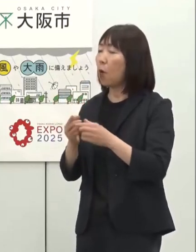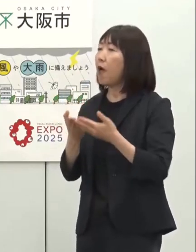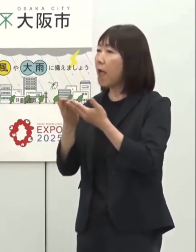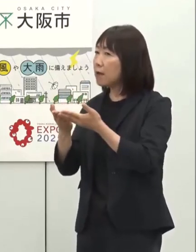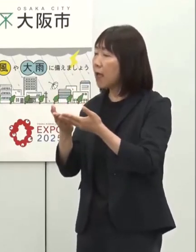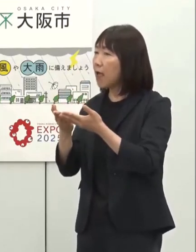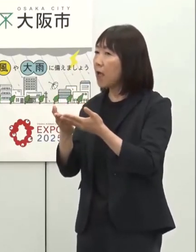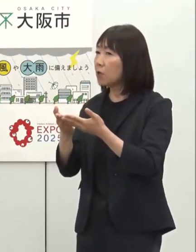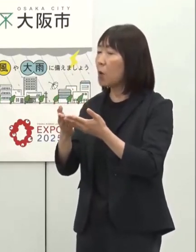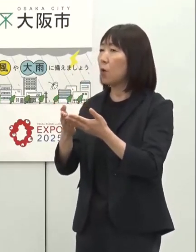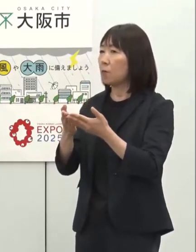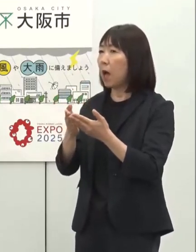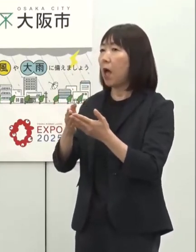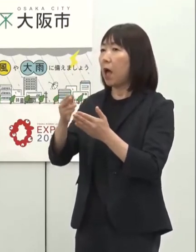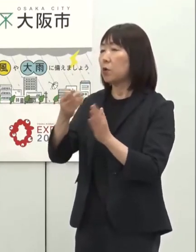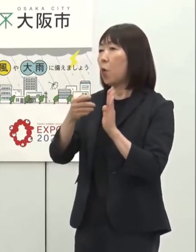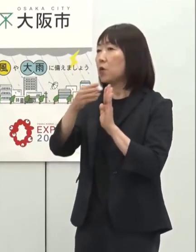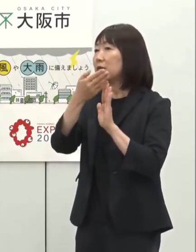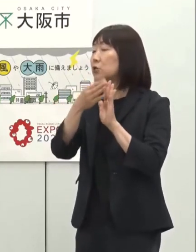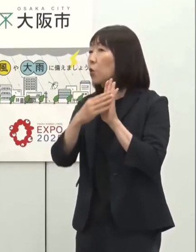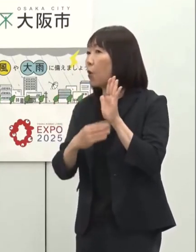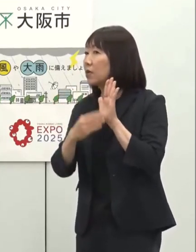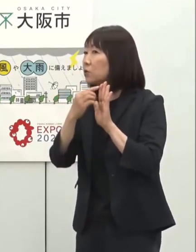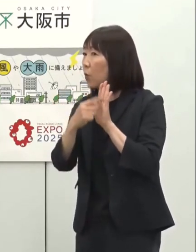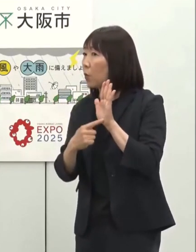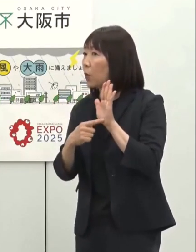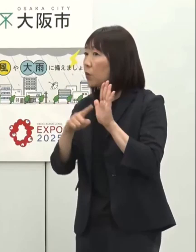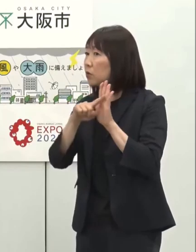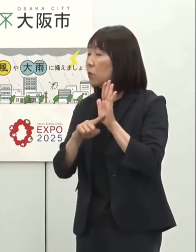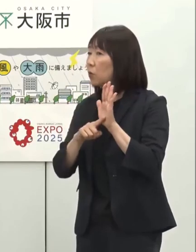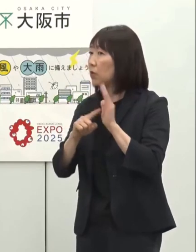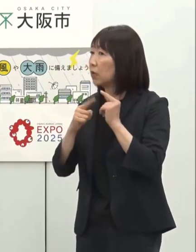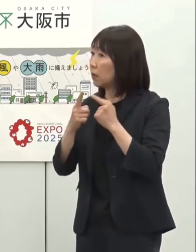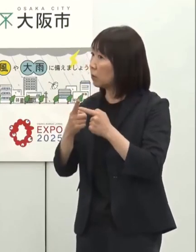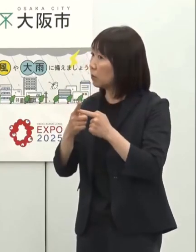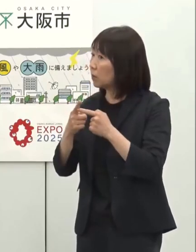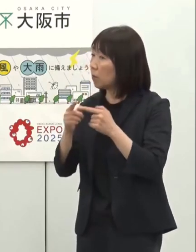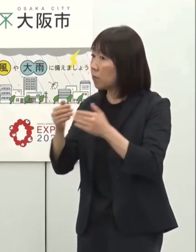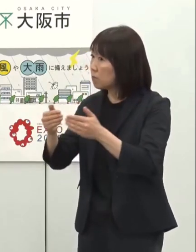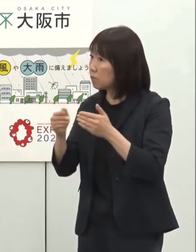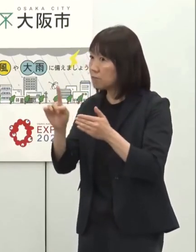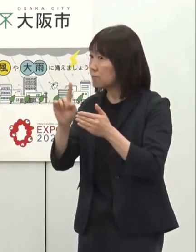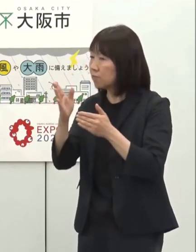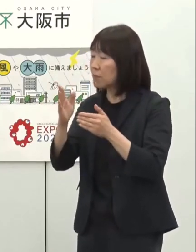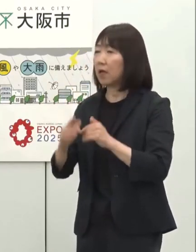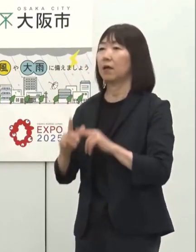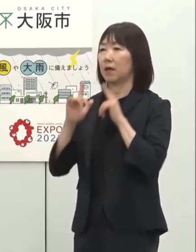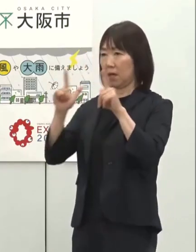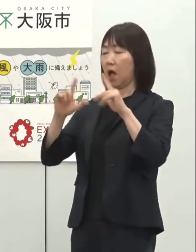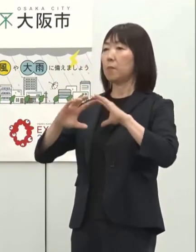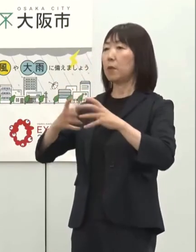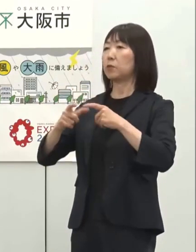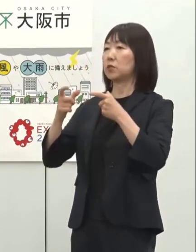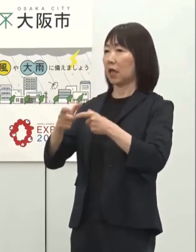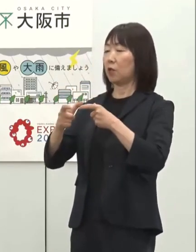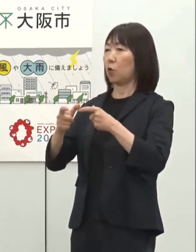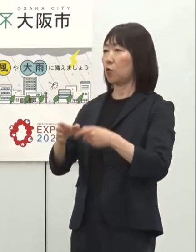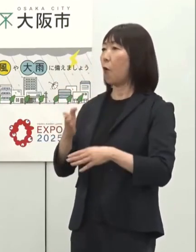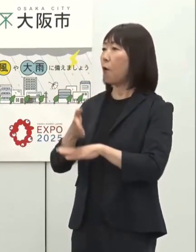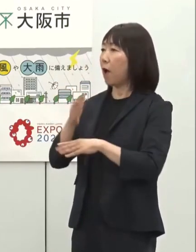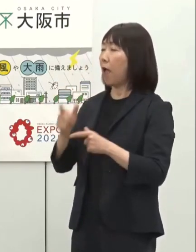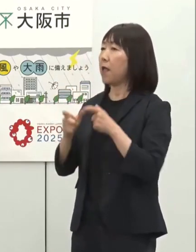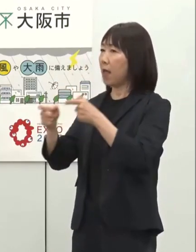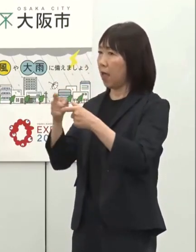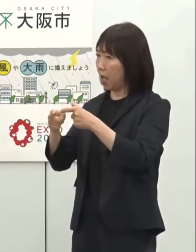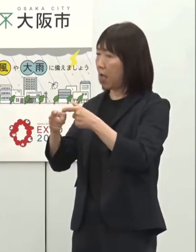考えるとこの辺り今の進捗言えることがあれば教えてくださいえっと万博チケットの判例品の協議